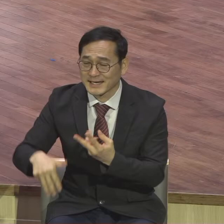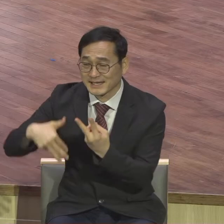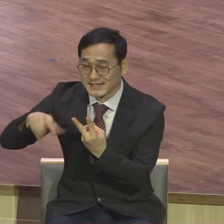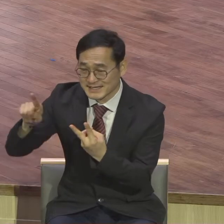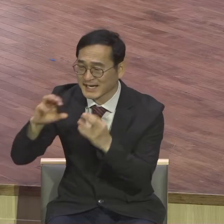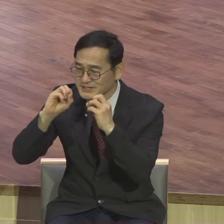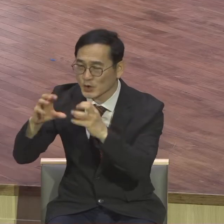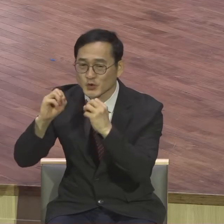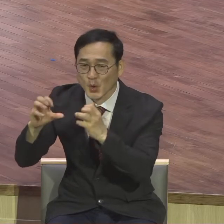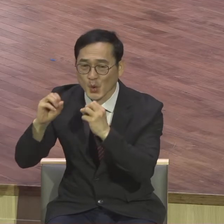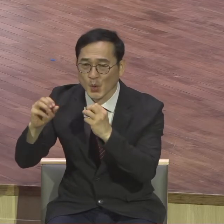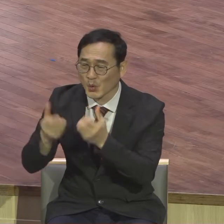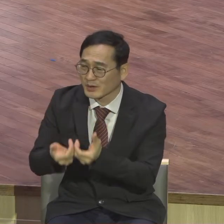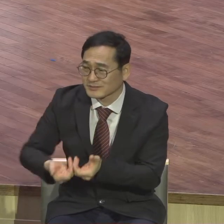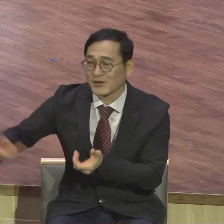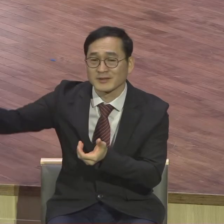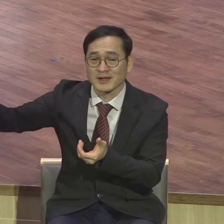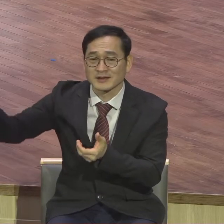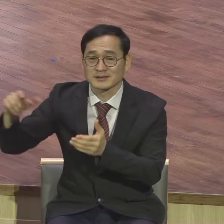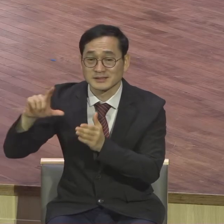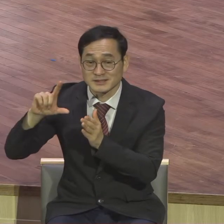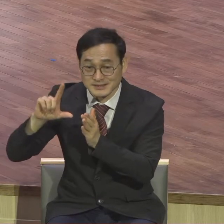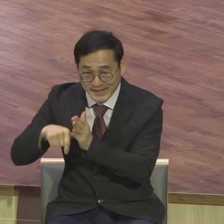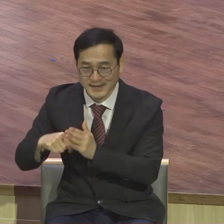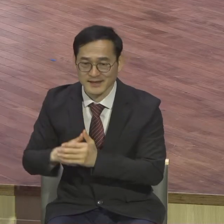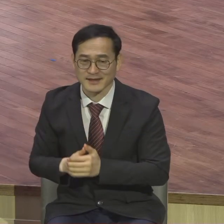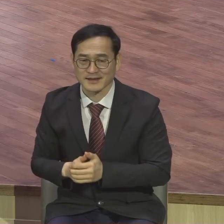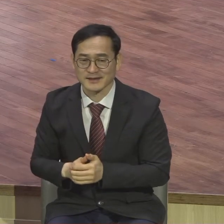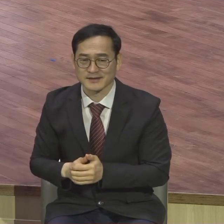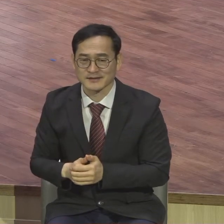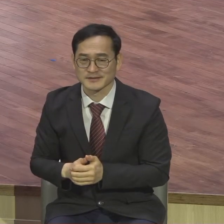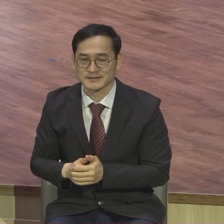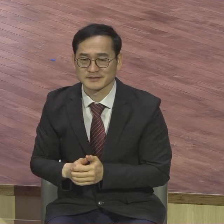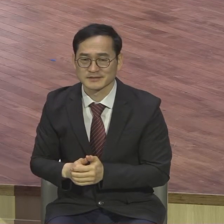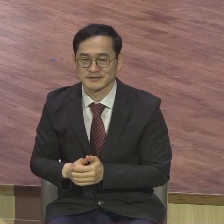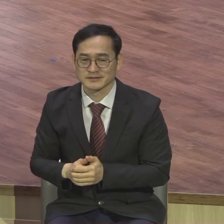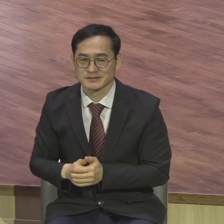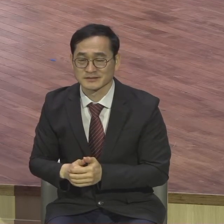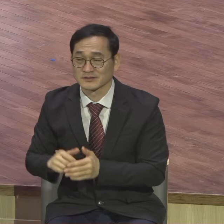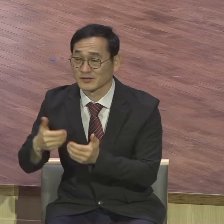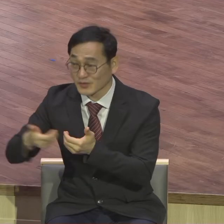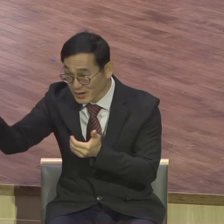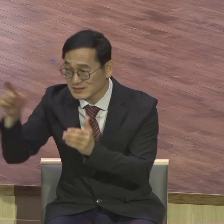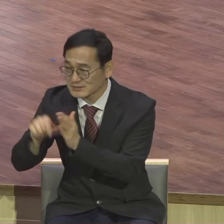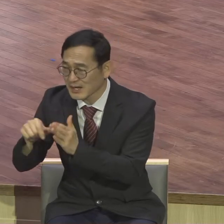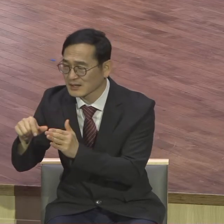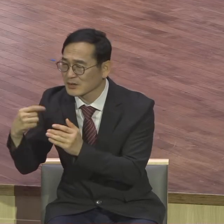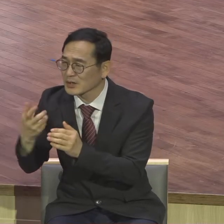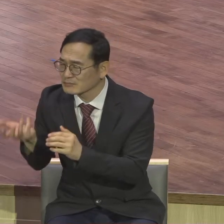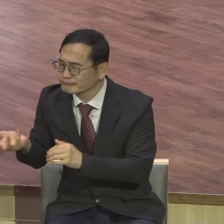여행 할 때 다시 한번 갈라디아 지역에 그렇게 방문을 하게 되는데